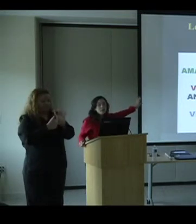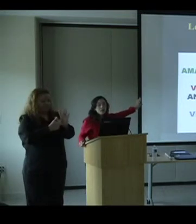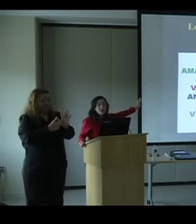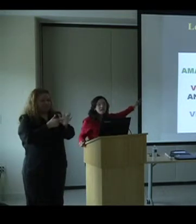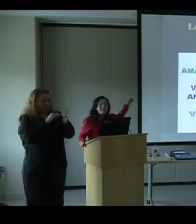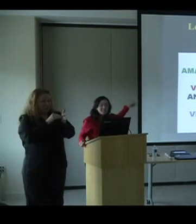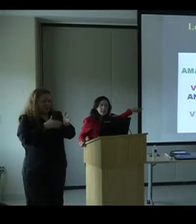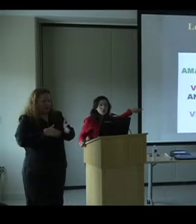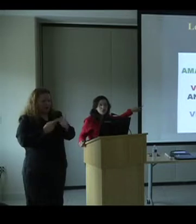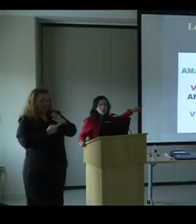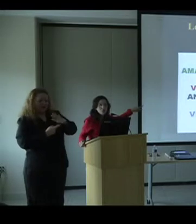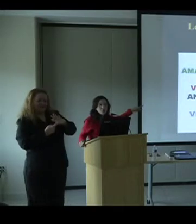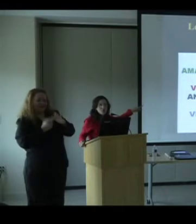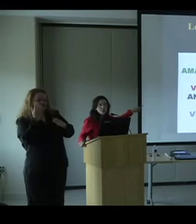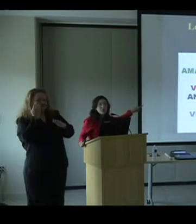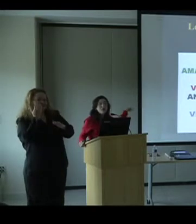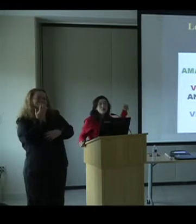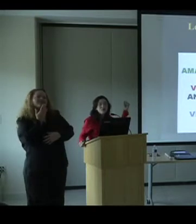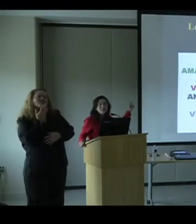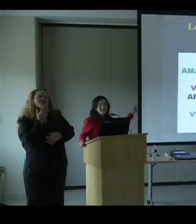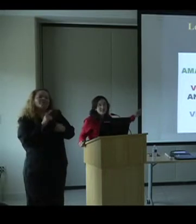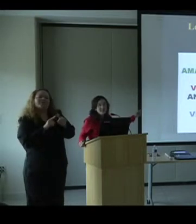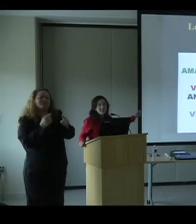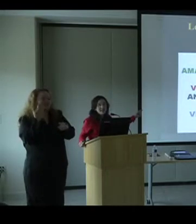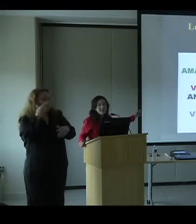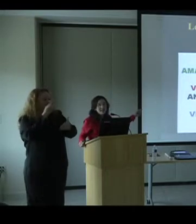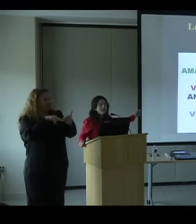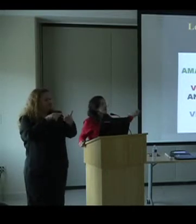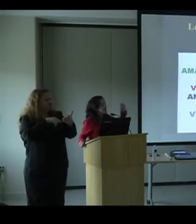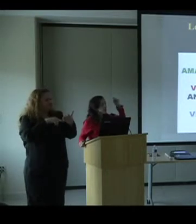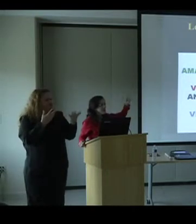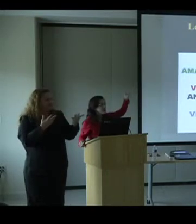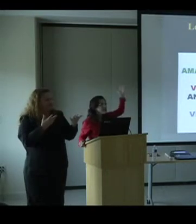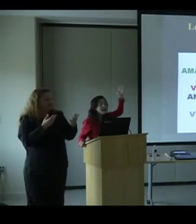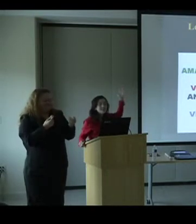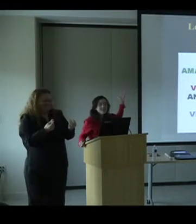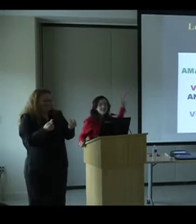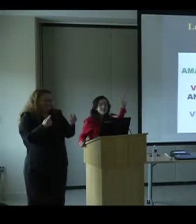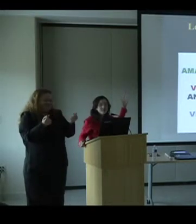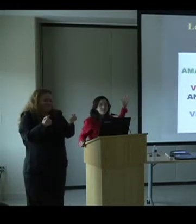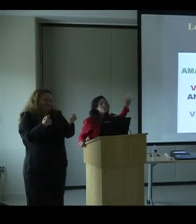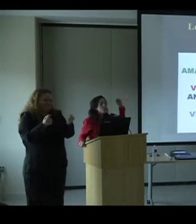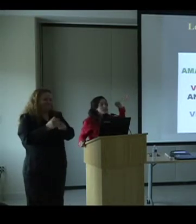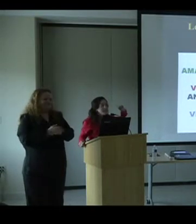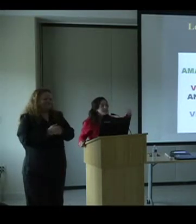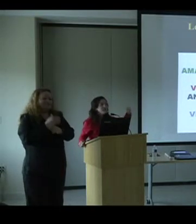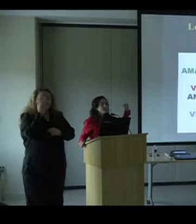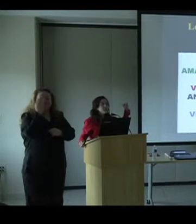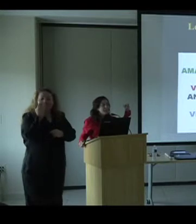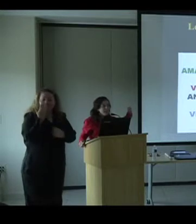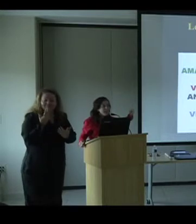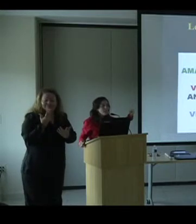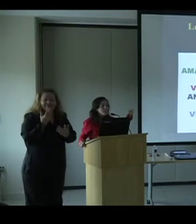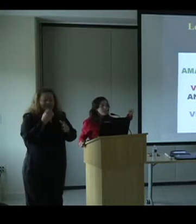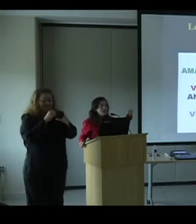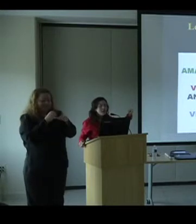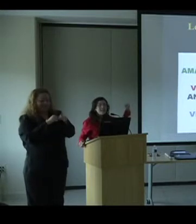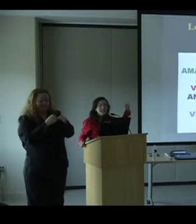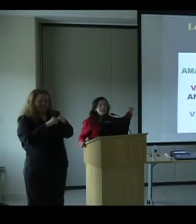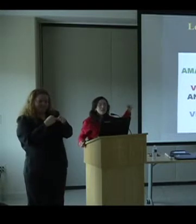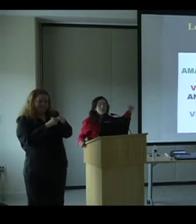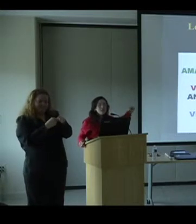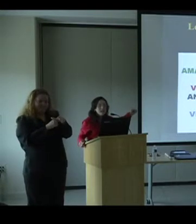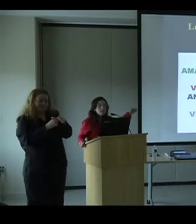a un nene preescolar que se sabe los colores pero que no se sabe las letras te lo diría así por qué porque su cerebro